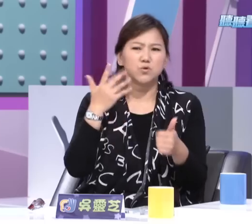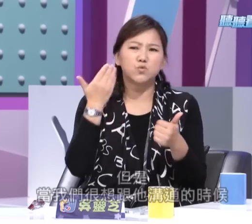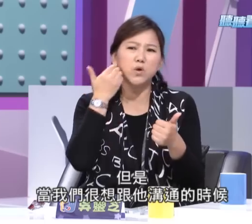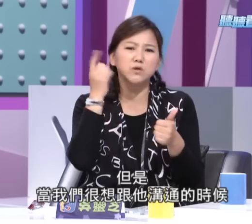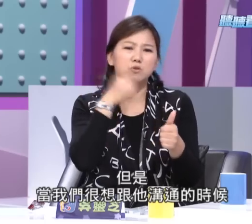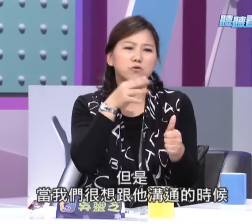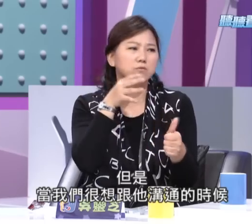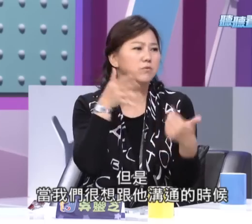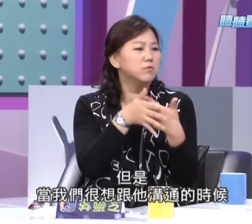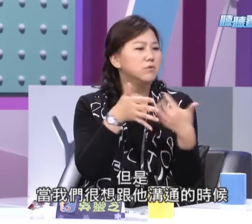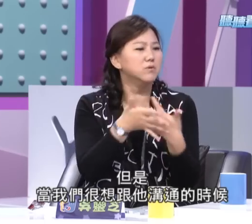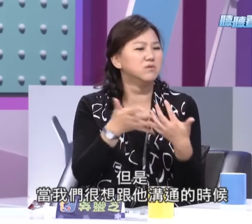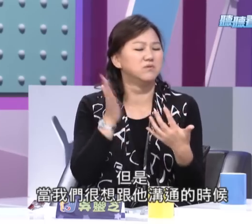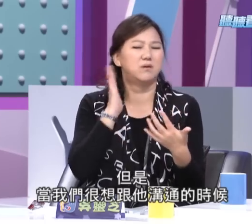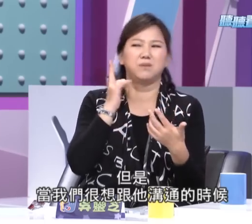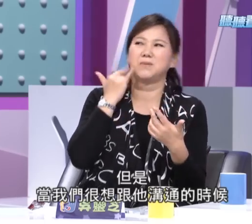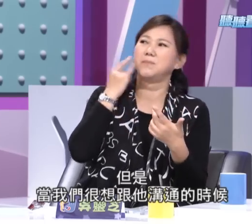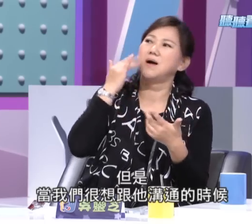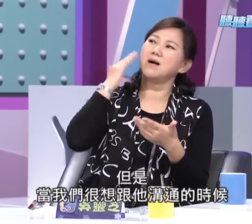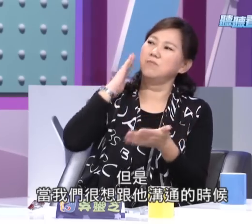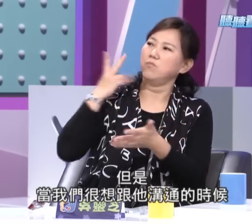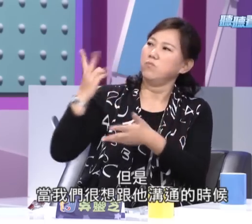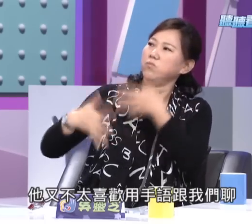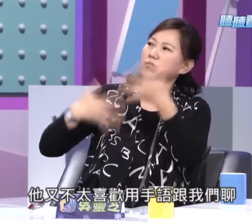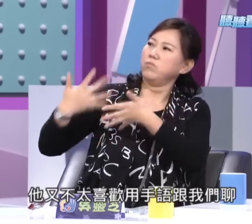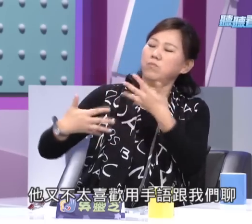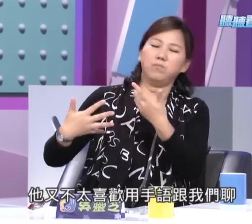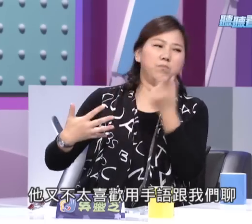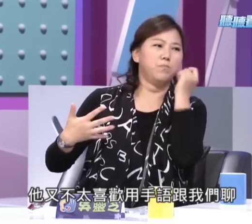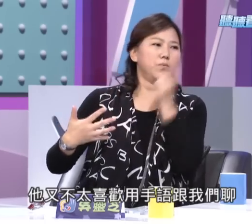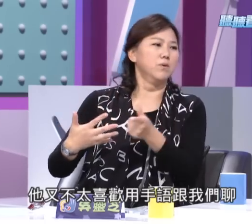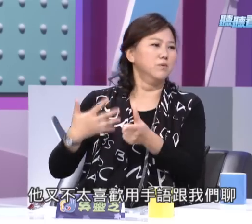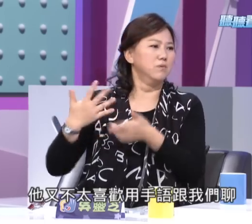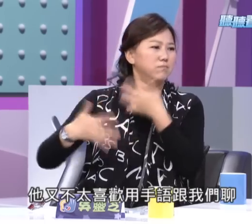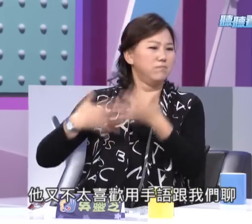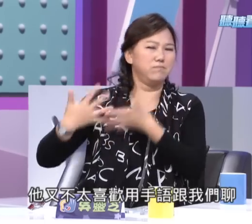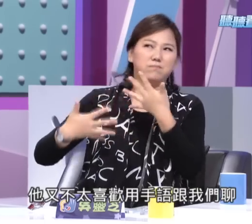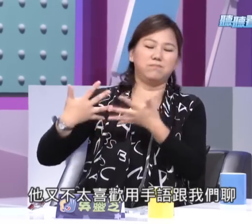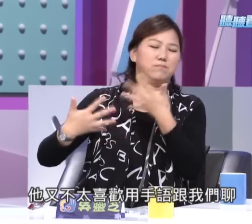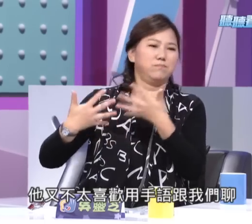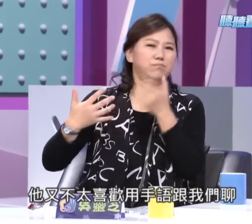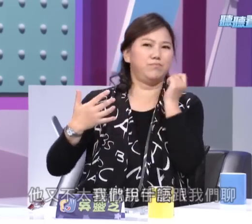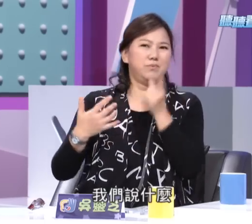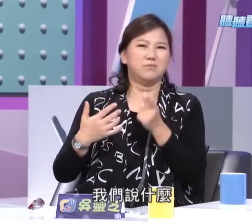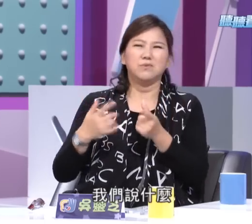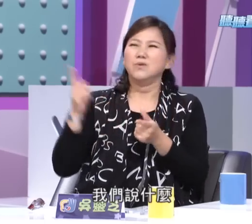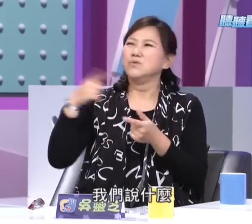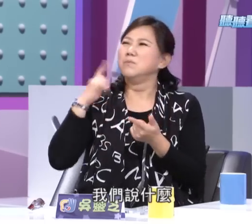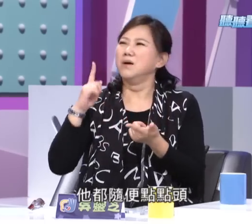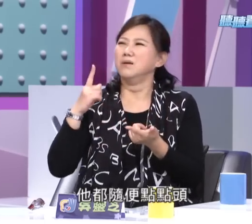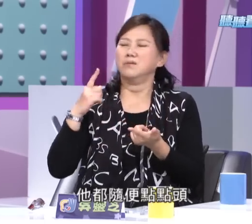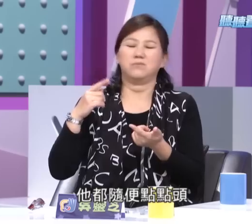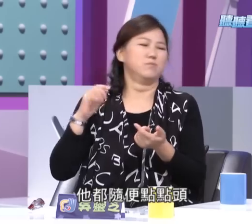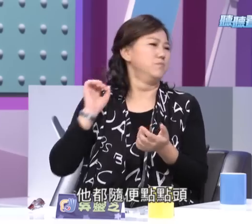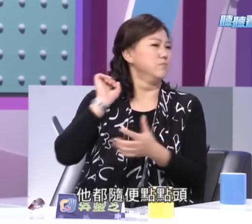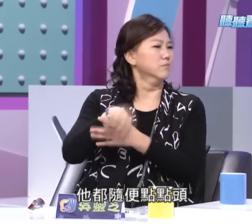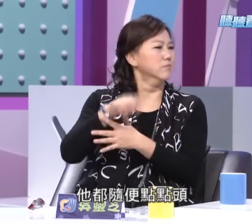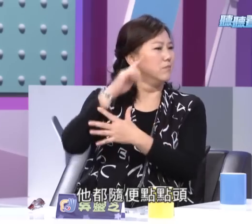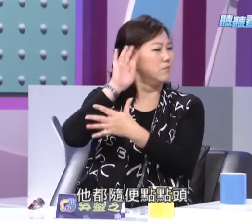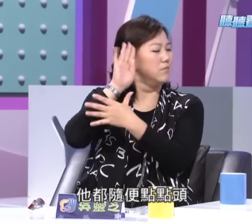但是当我们很想跟他沟通的时候，他又不太喜欢用手语跟我们聊，我们说什么他都随便点点头，